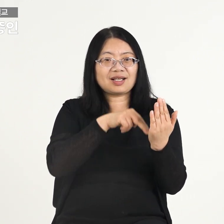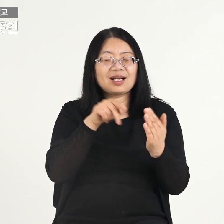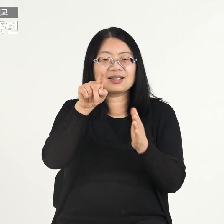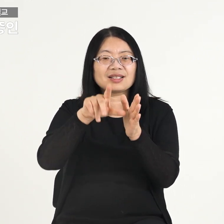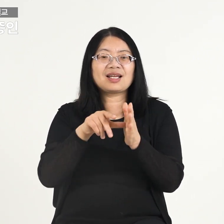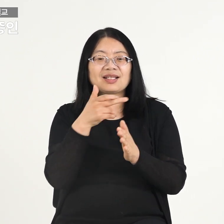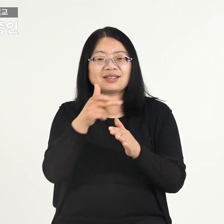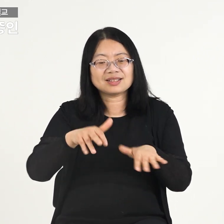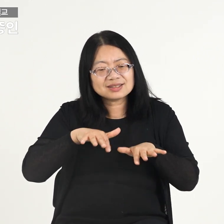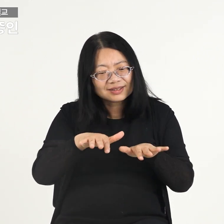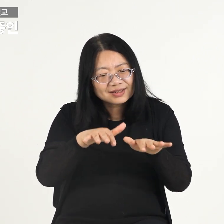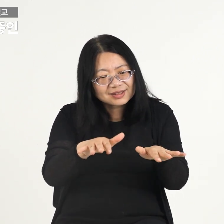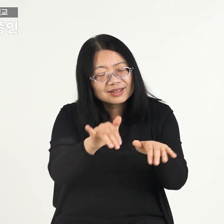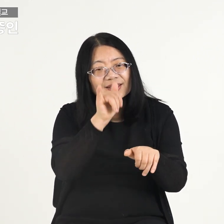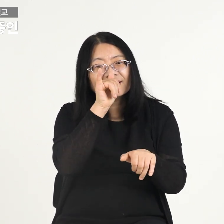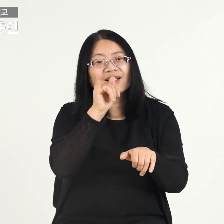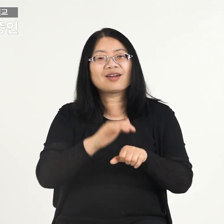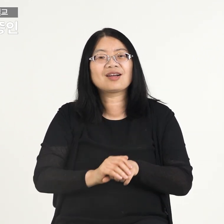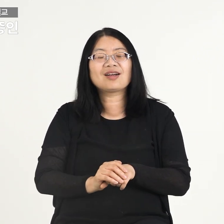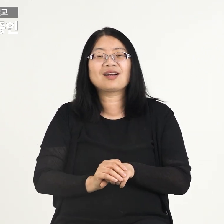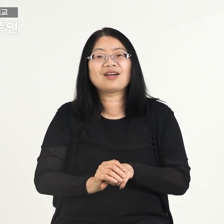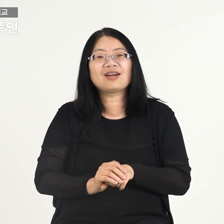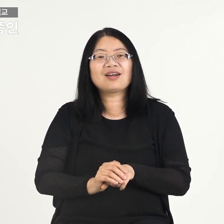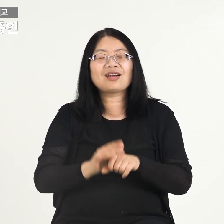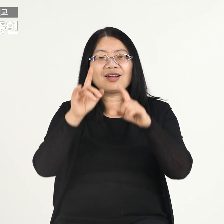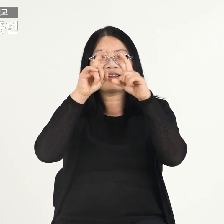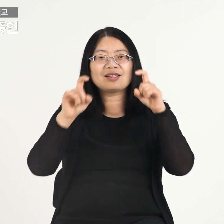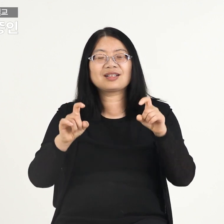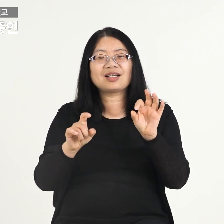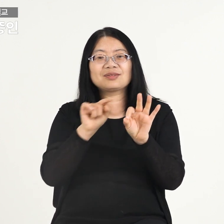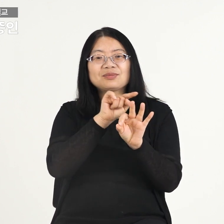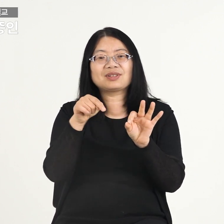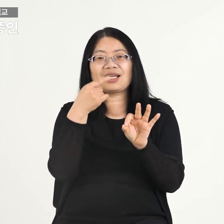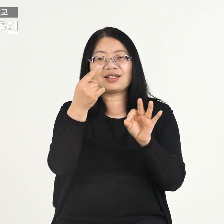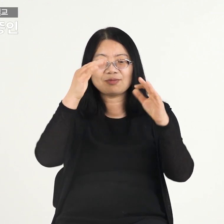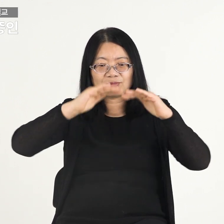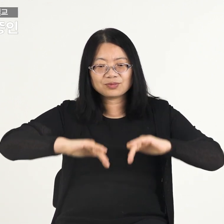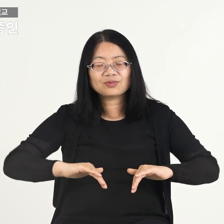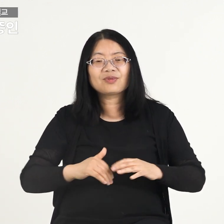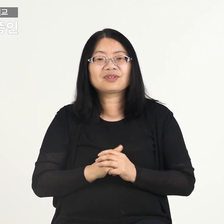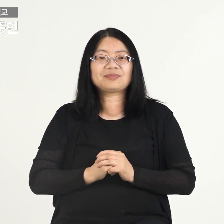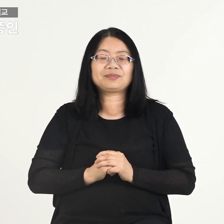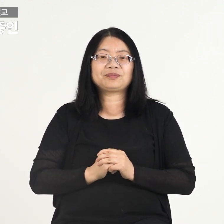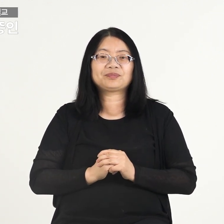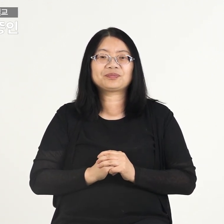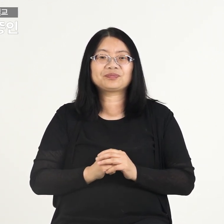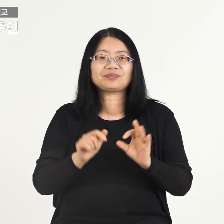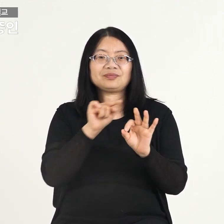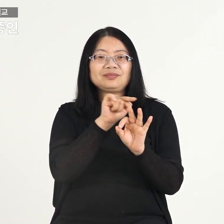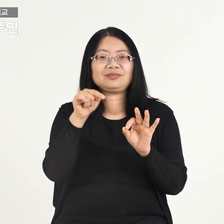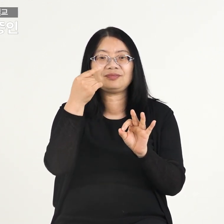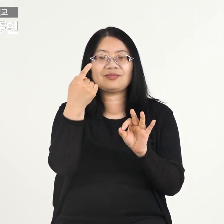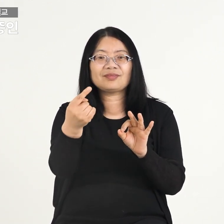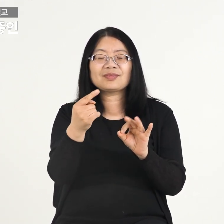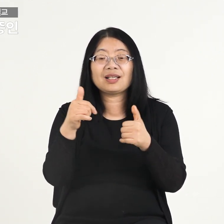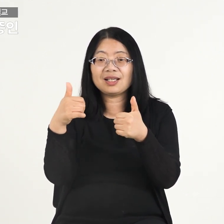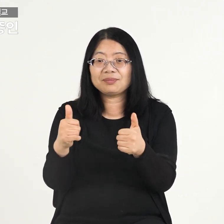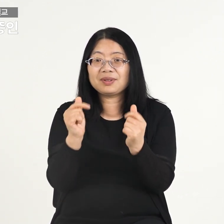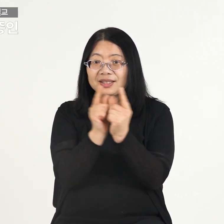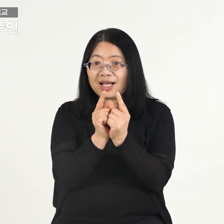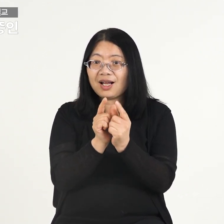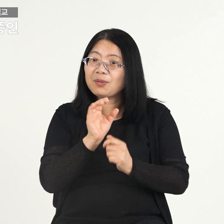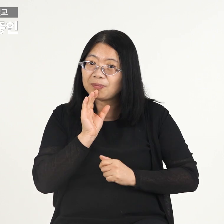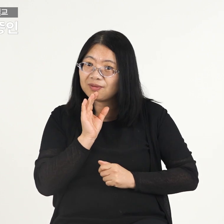큰 지진이 나서 성 10분의 1이 무너지고, 여러분 10분의 1은 심판을 당한다 그